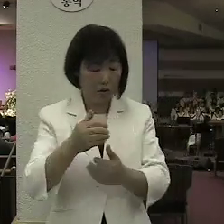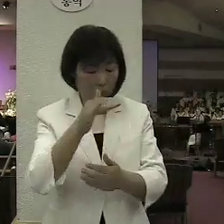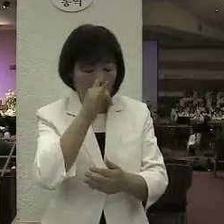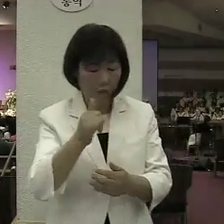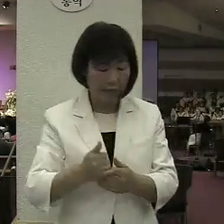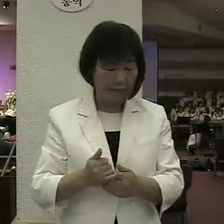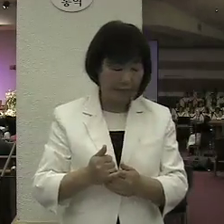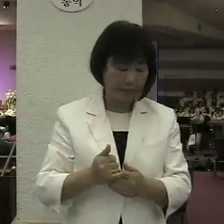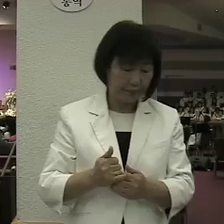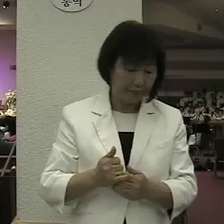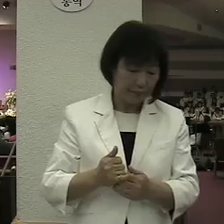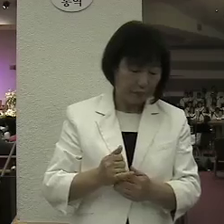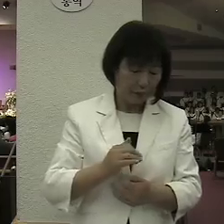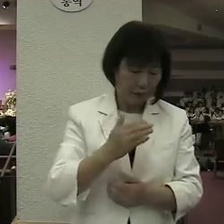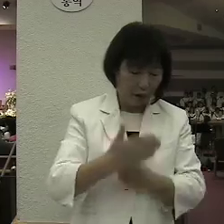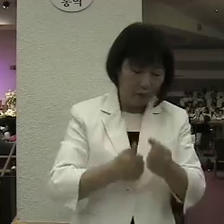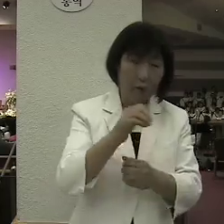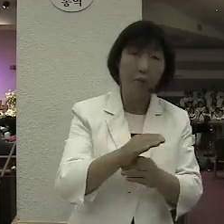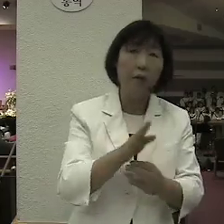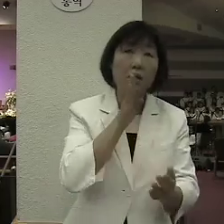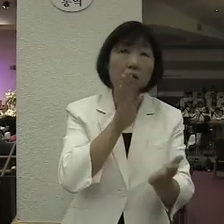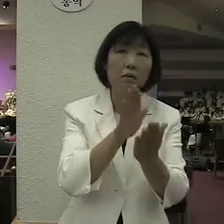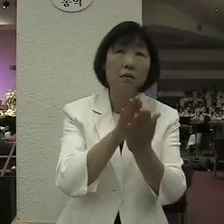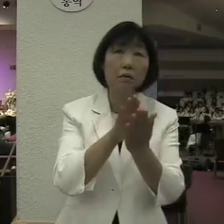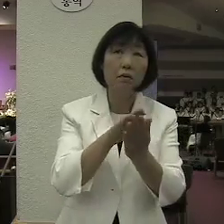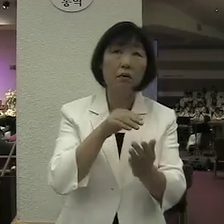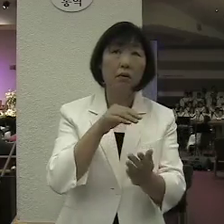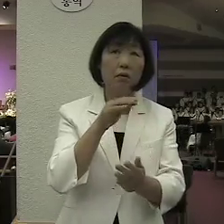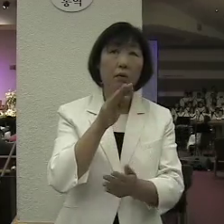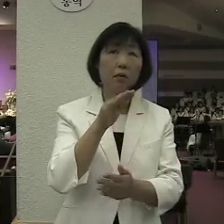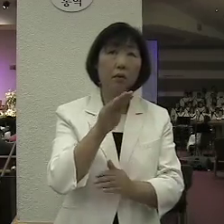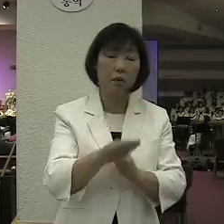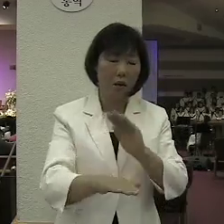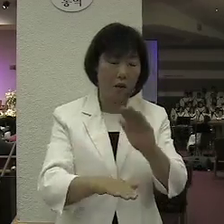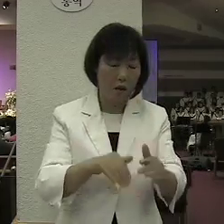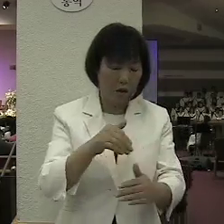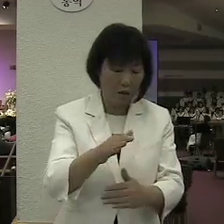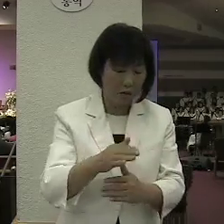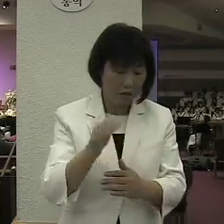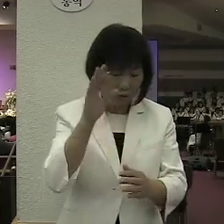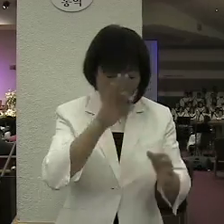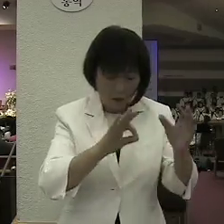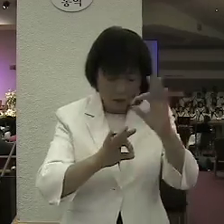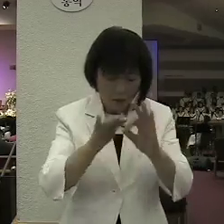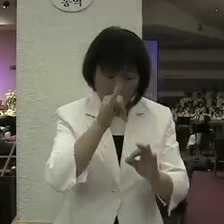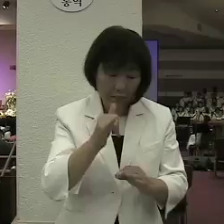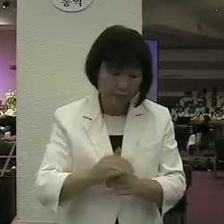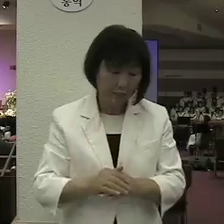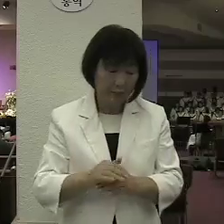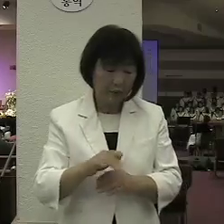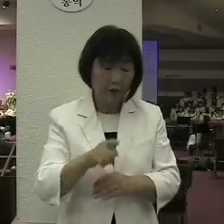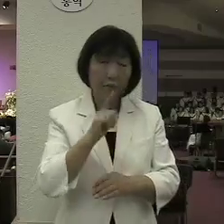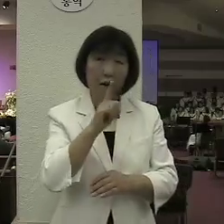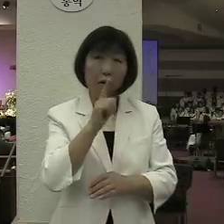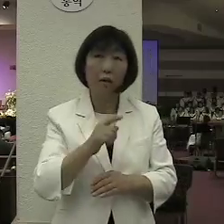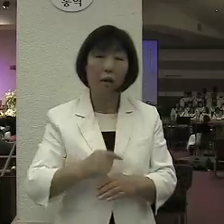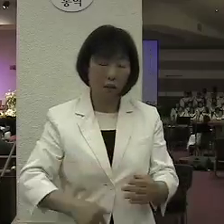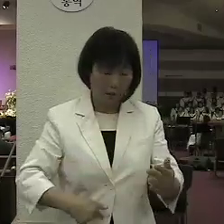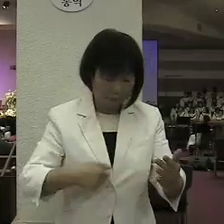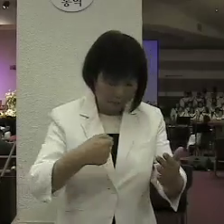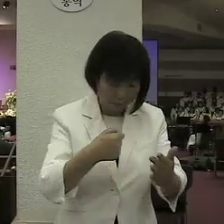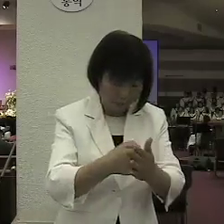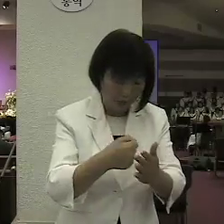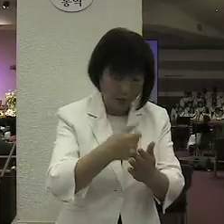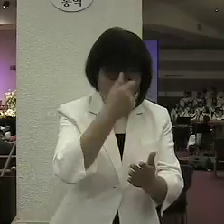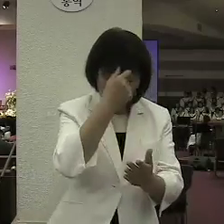주님으로서 하나님의 구원의 책을 펴는 그 순간, 우리의 생명책을 펴는 그 순간, 우리를 향해 하나님 갖고 계시는